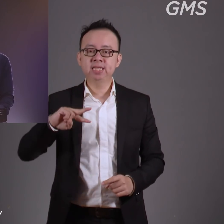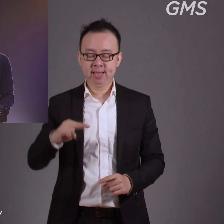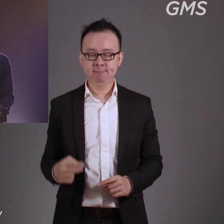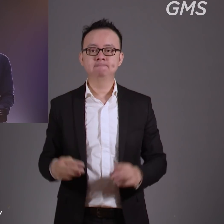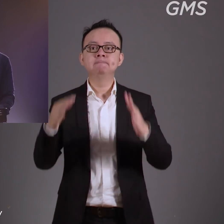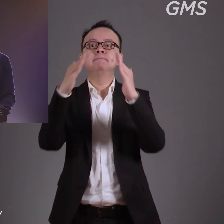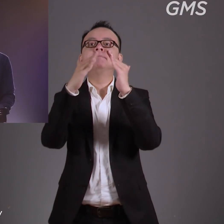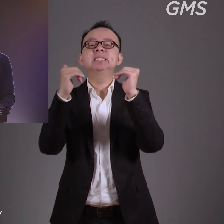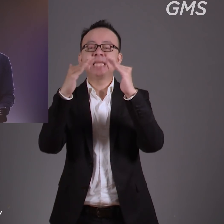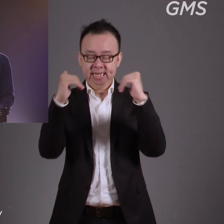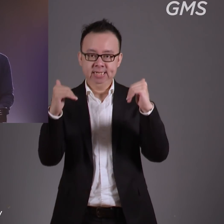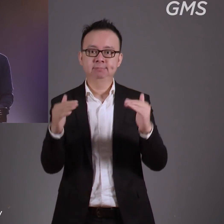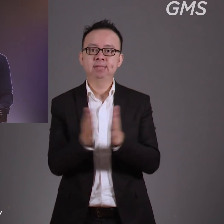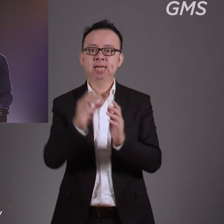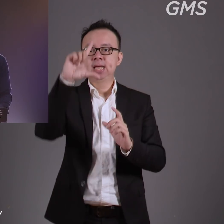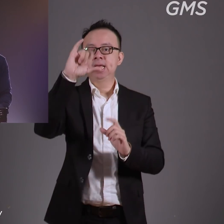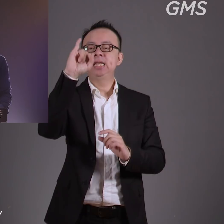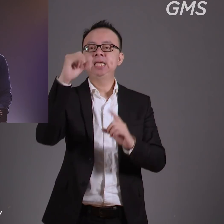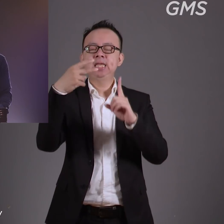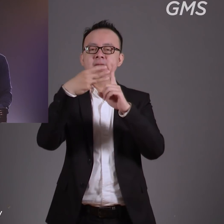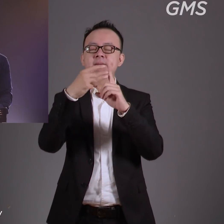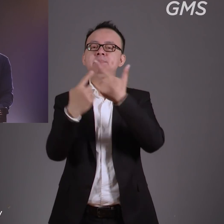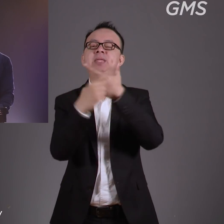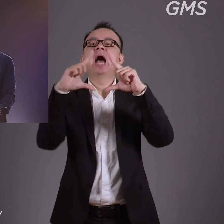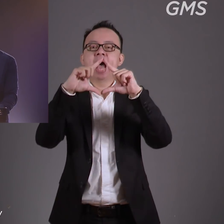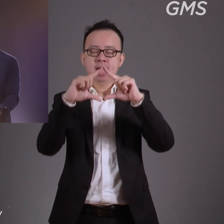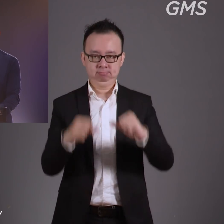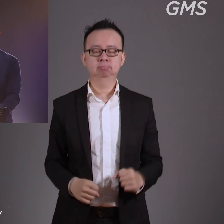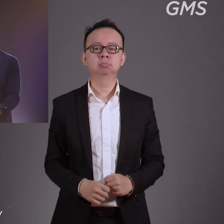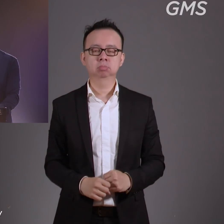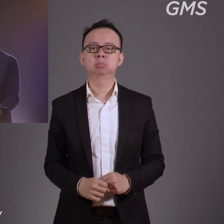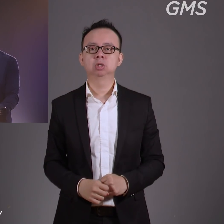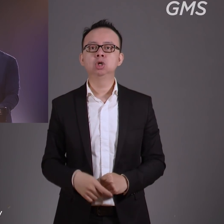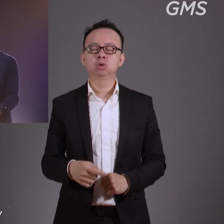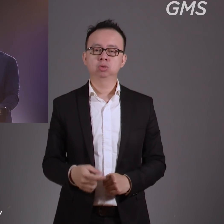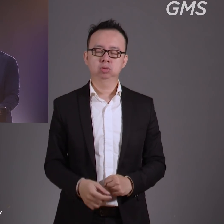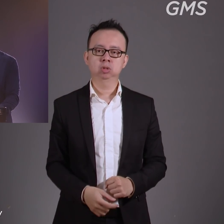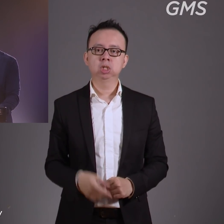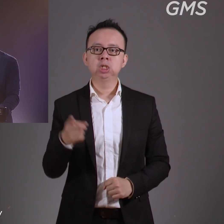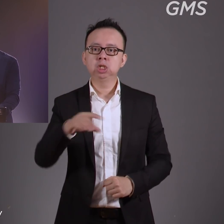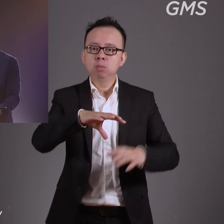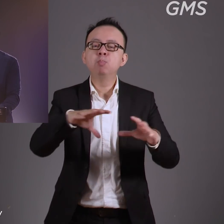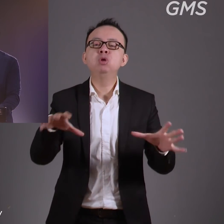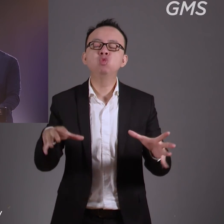Itulah cikal bakal dua negara ini. Bapaknya Mesir dan bapaknya Libya di Afrika Utara dan